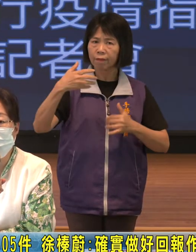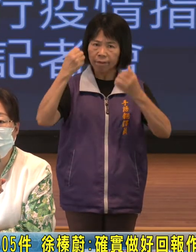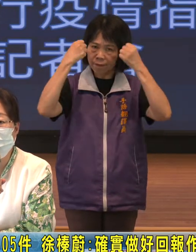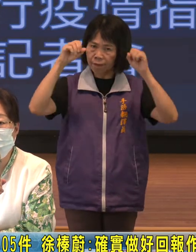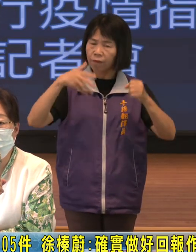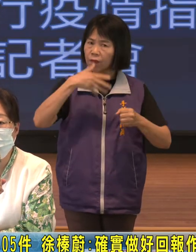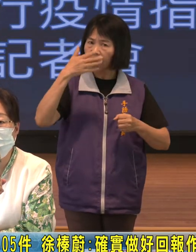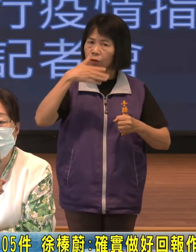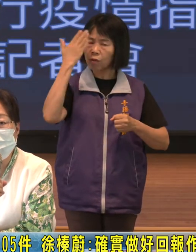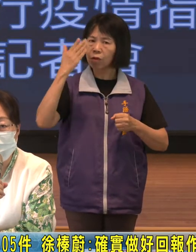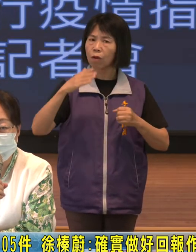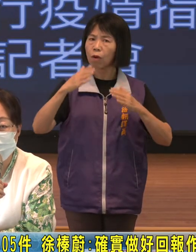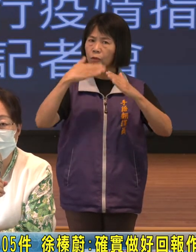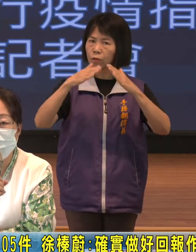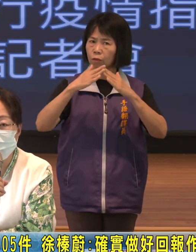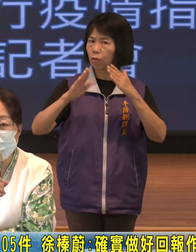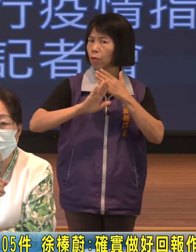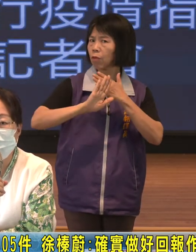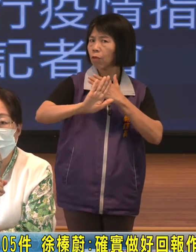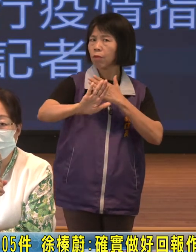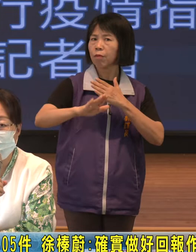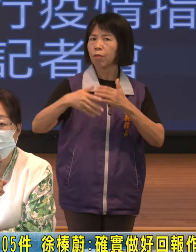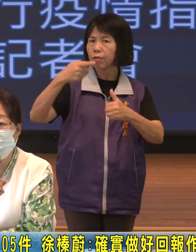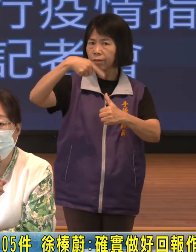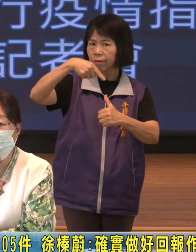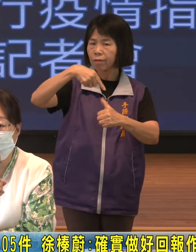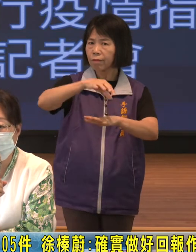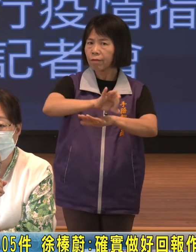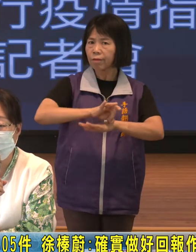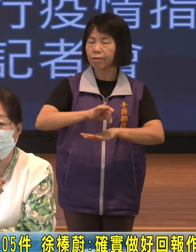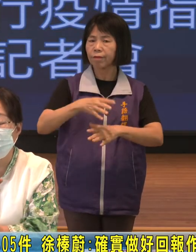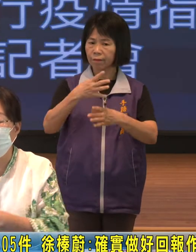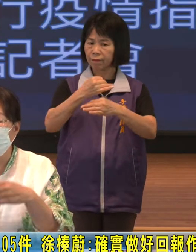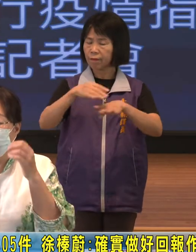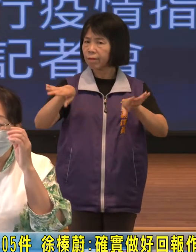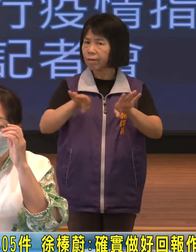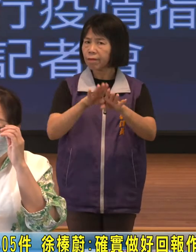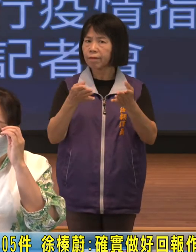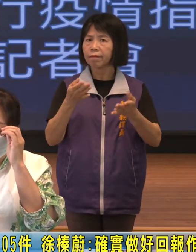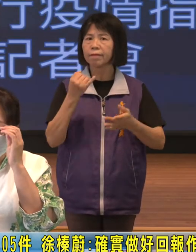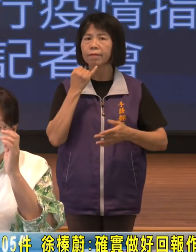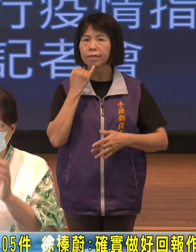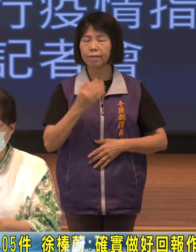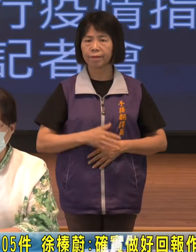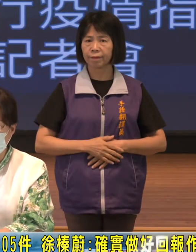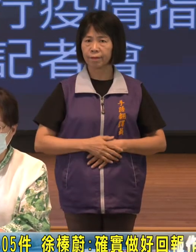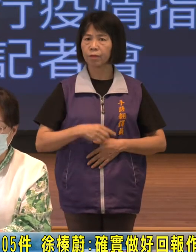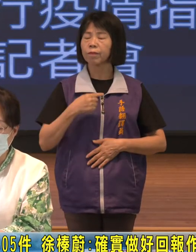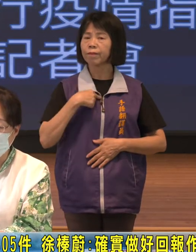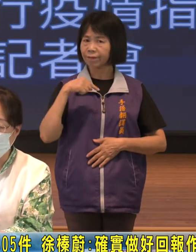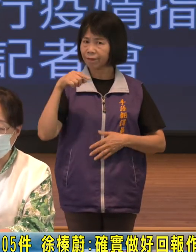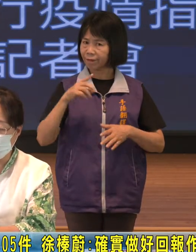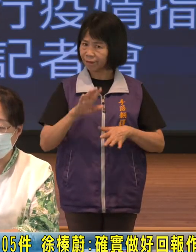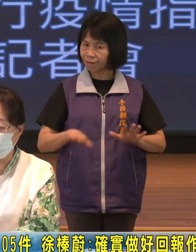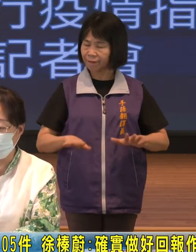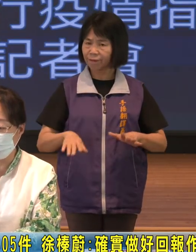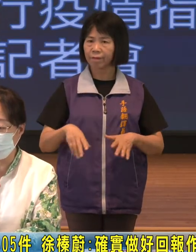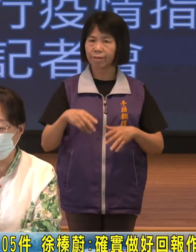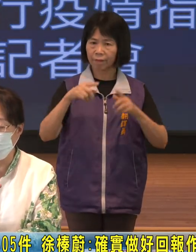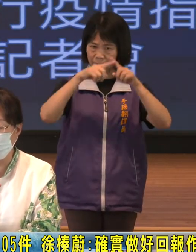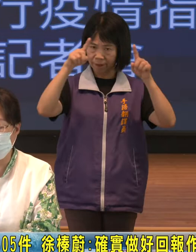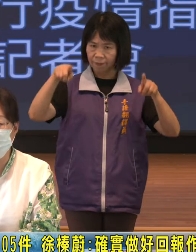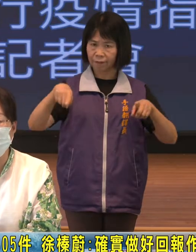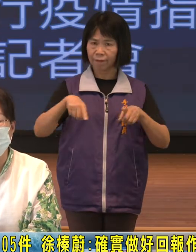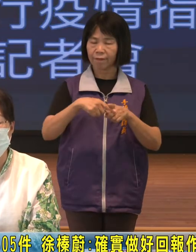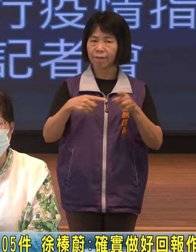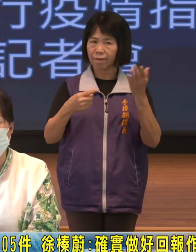我们的校外教学到底什么时候才可以开始再启动？所以今天就真为特别把这一张这个